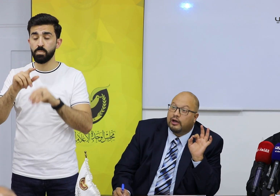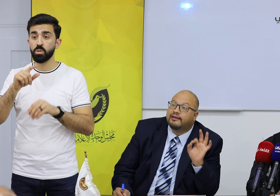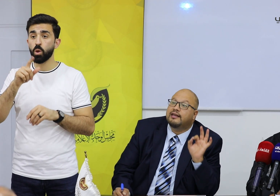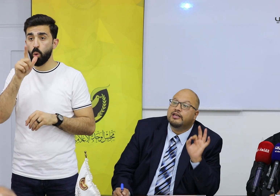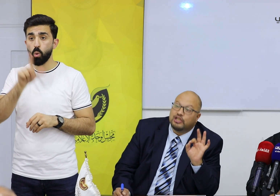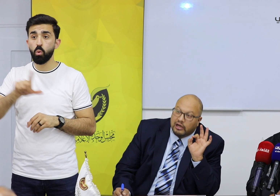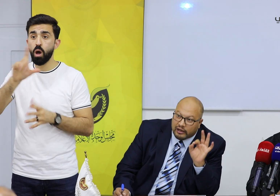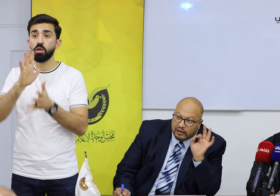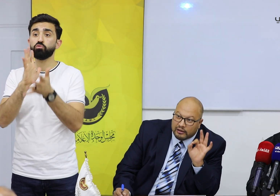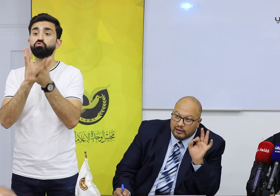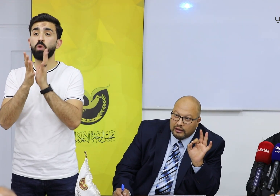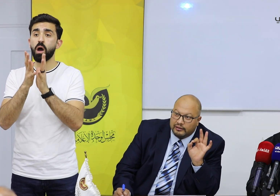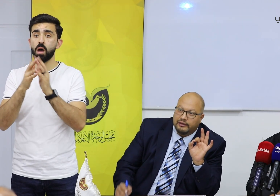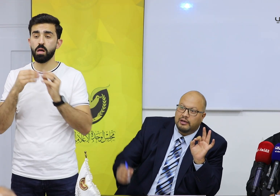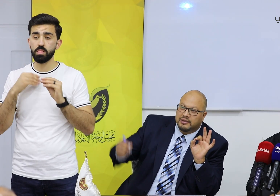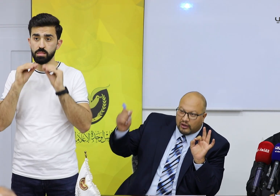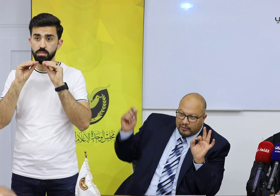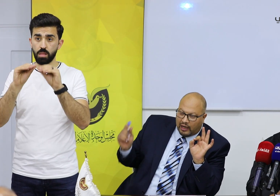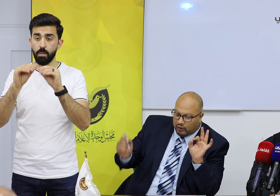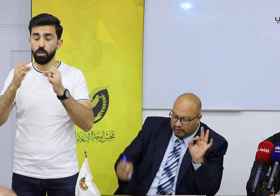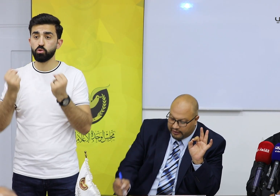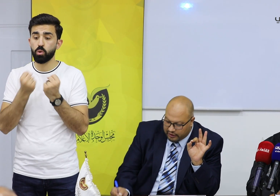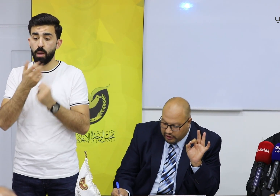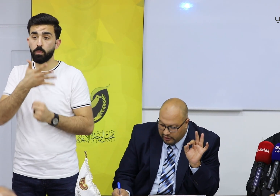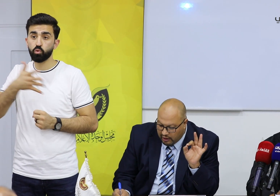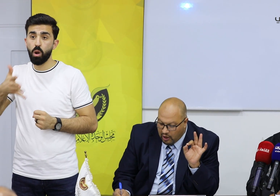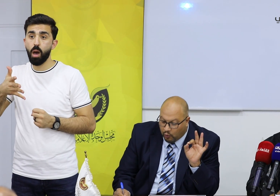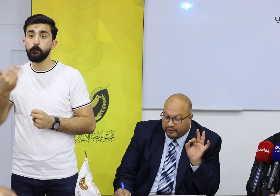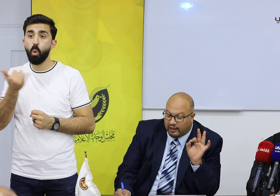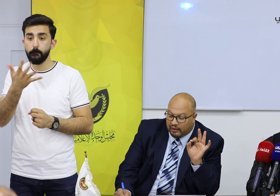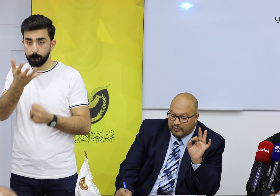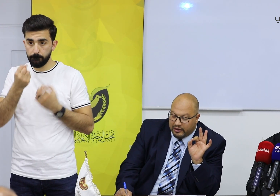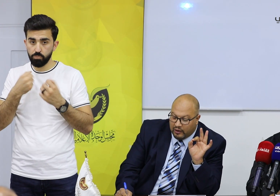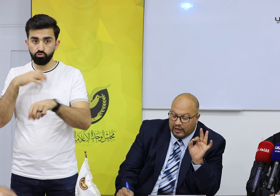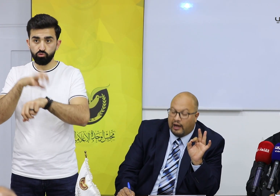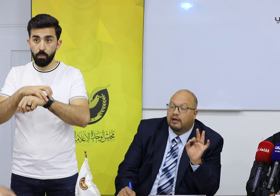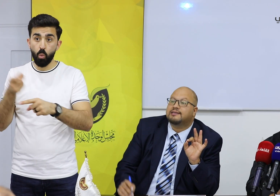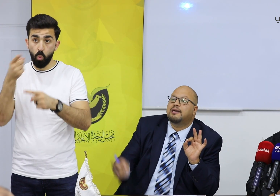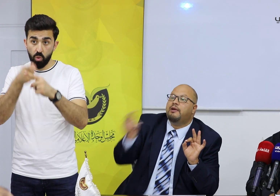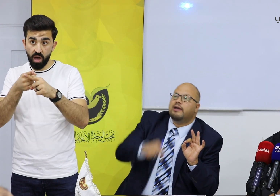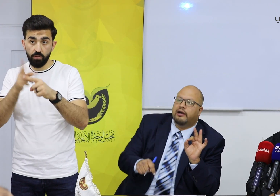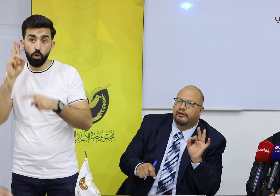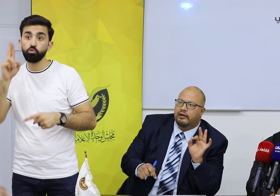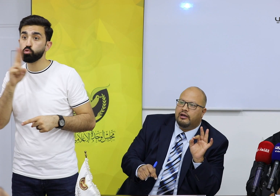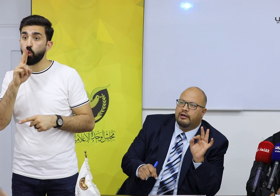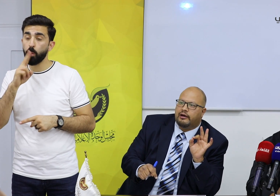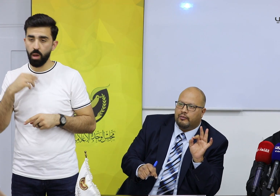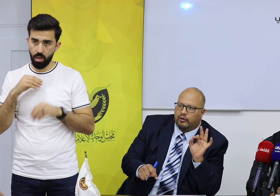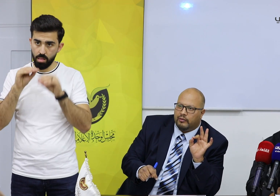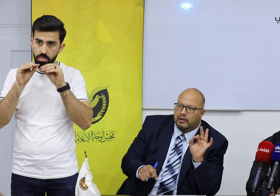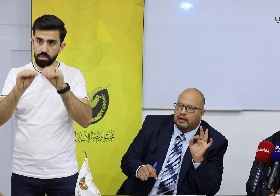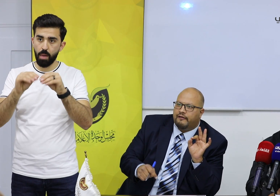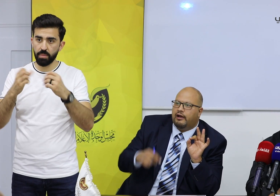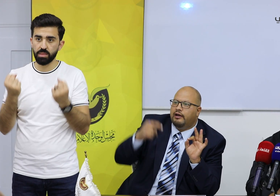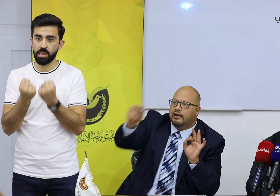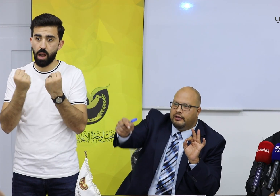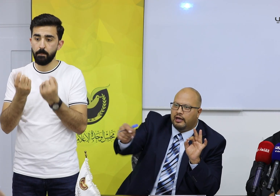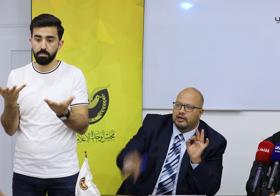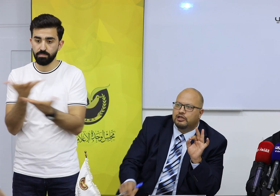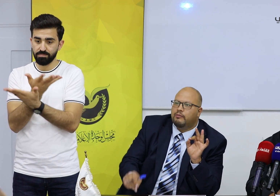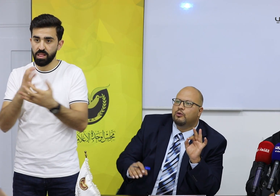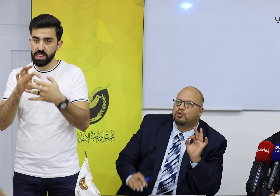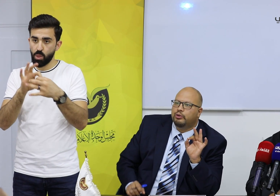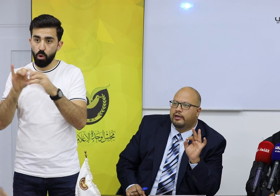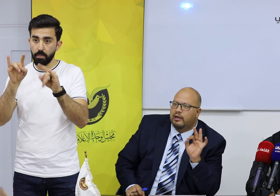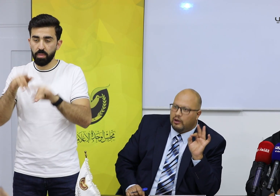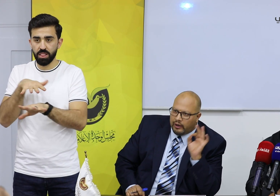على لغه الاشاره، تدريب الطلبه على لغه الاشاره وطلبه من ذوي الاعاقه السمعيه ايضا ندربهم. فاحنا الاتي